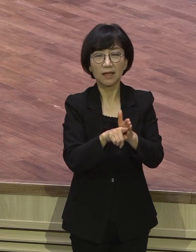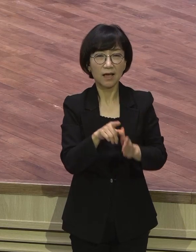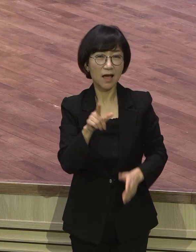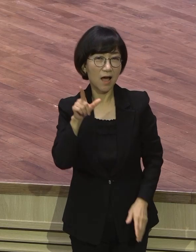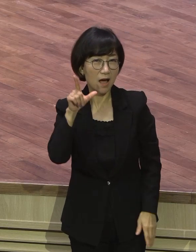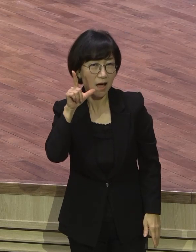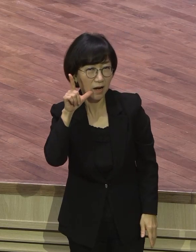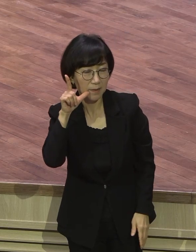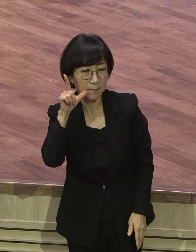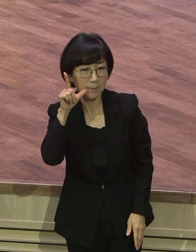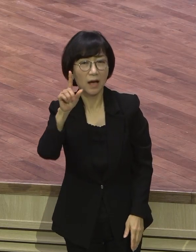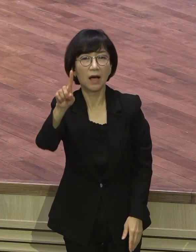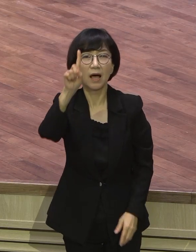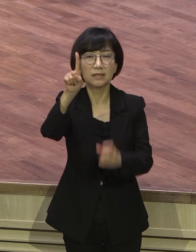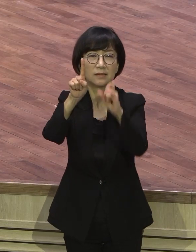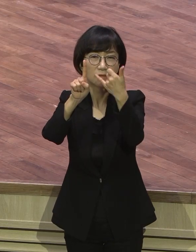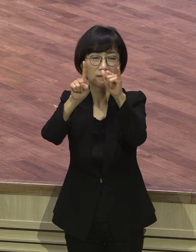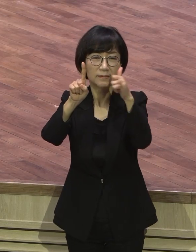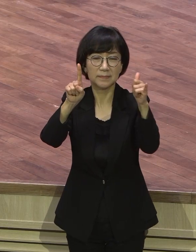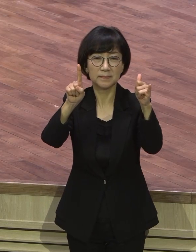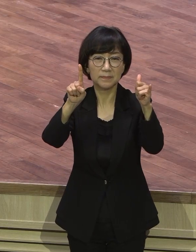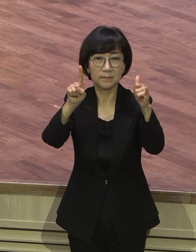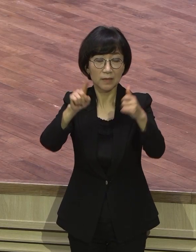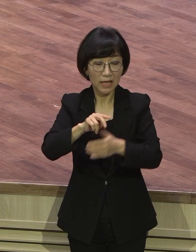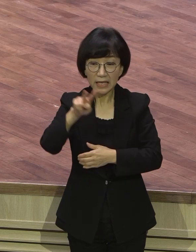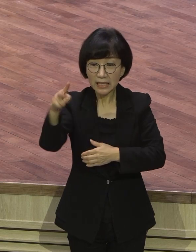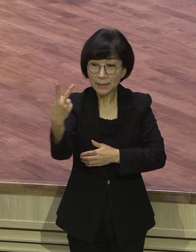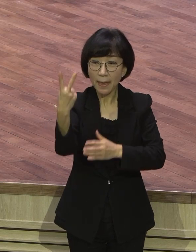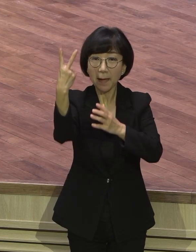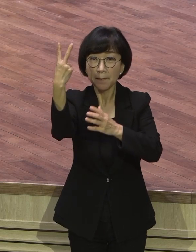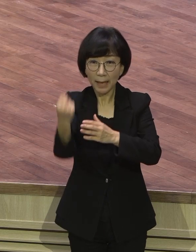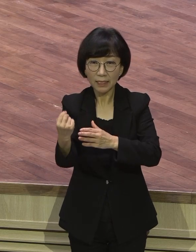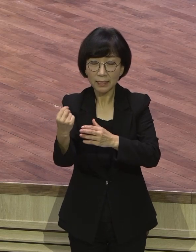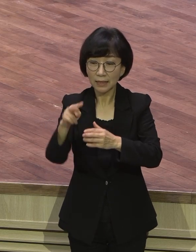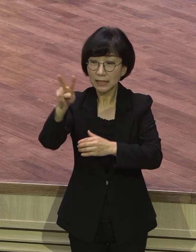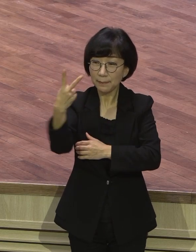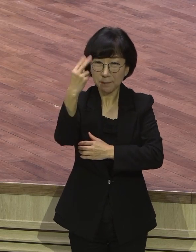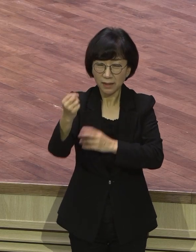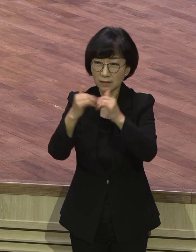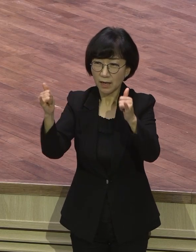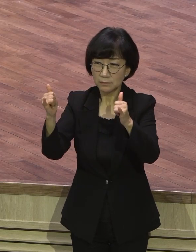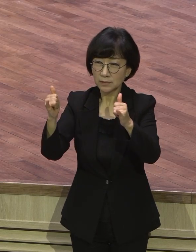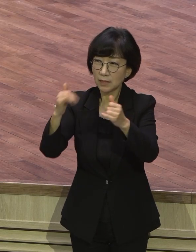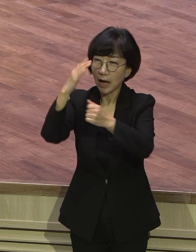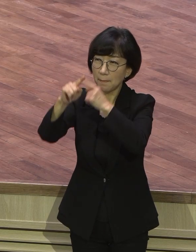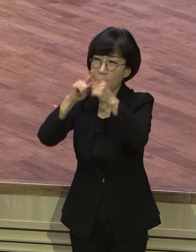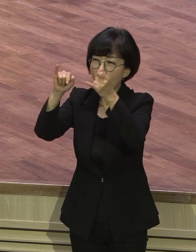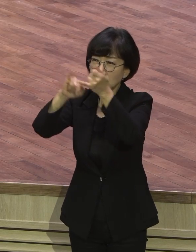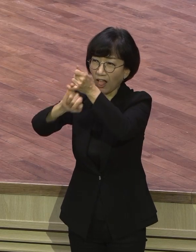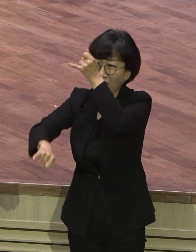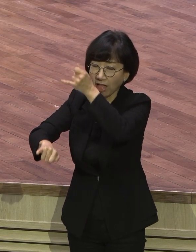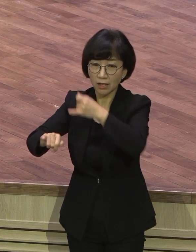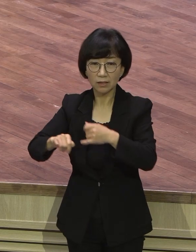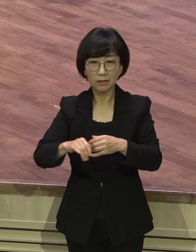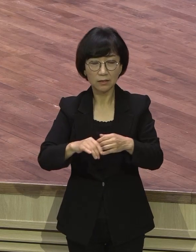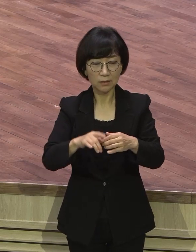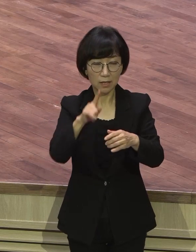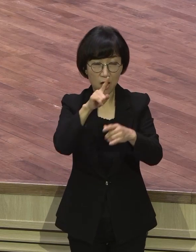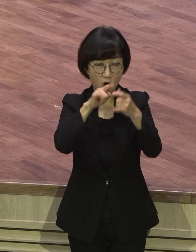이 말씀 잡은 게 갈렙밖에 없어요. 200만 명 중에 갈렙밖에 없다고요. 이 기독교 신앙은요.